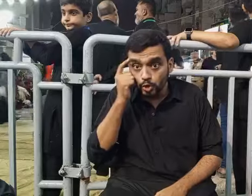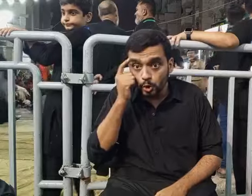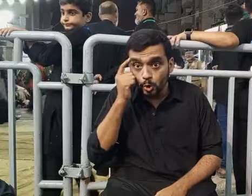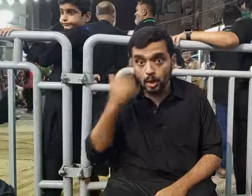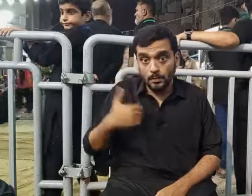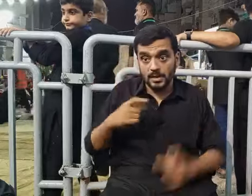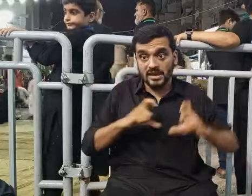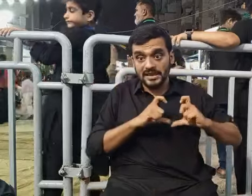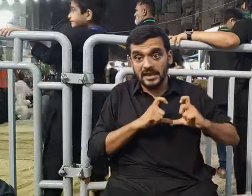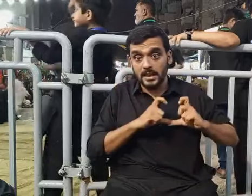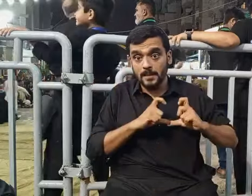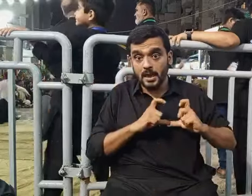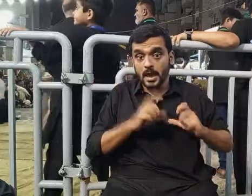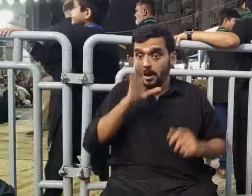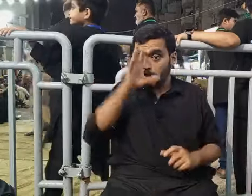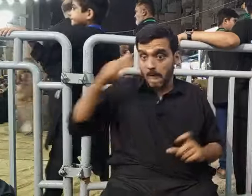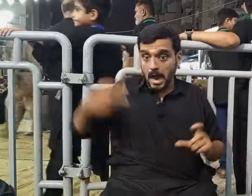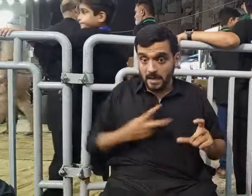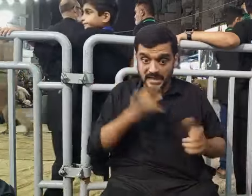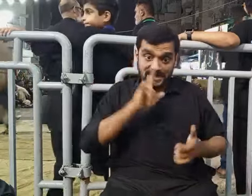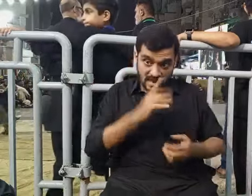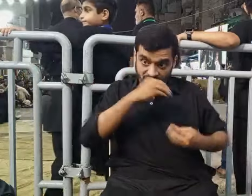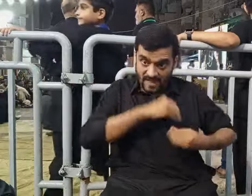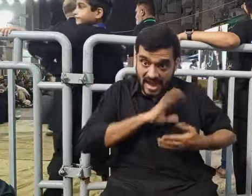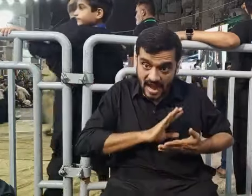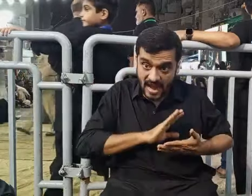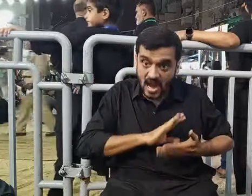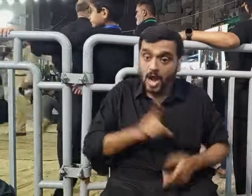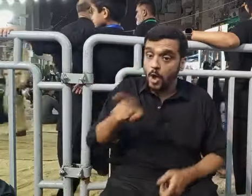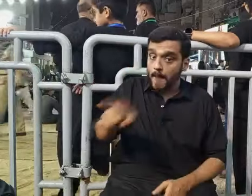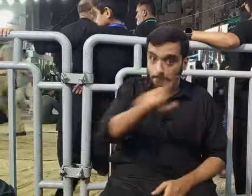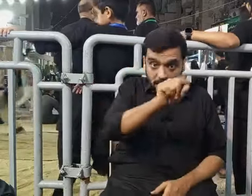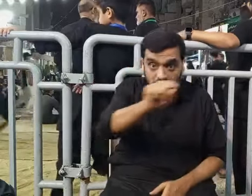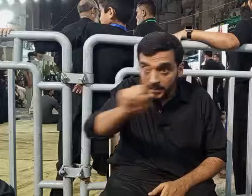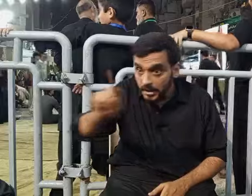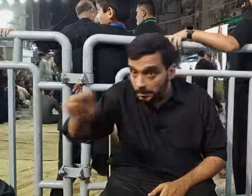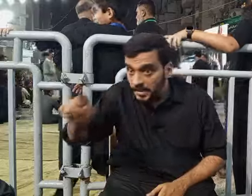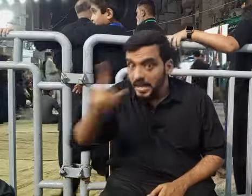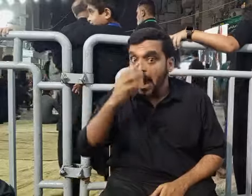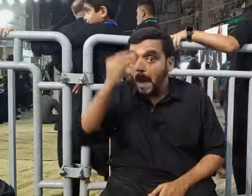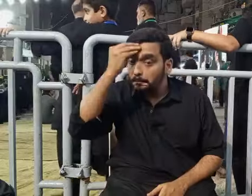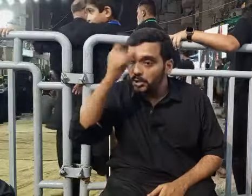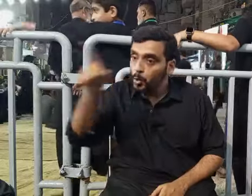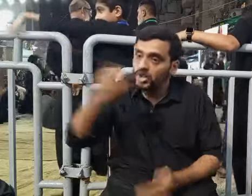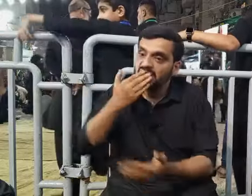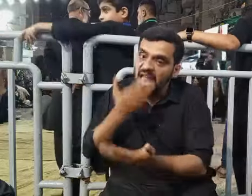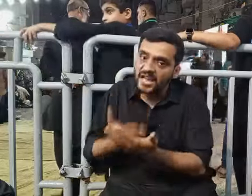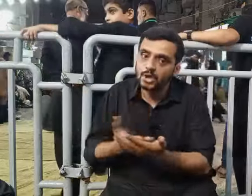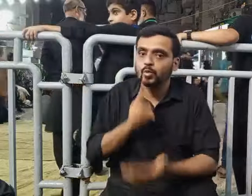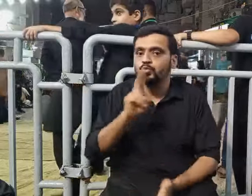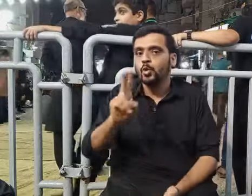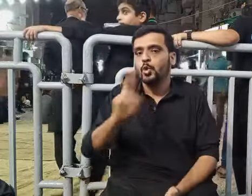عدل سے احسان ہے تیرا کہ میری ماں عظیم ہے، تیری ملا ہے اس کی سند کیوں ہوئی.